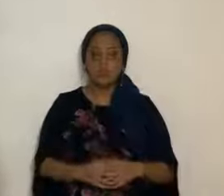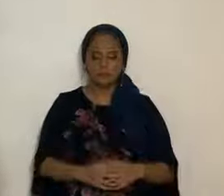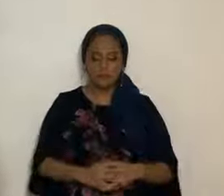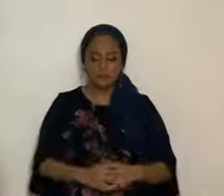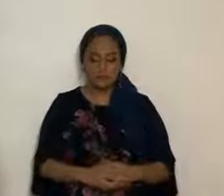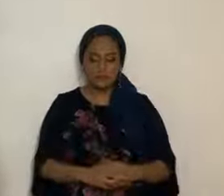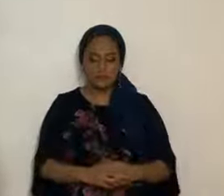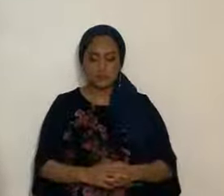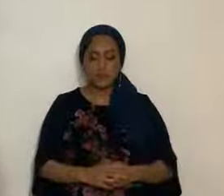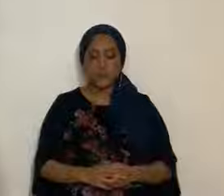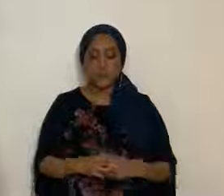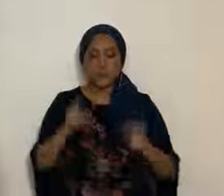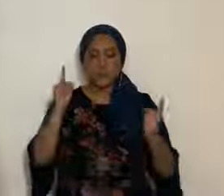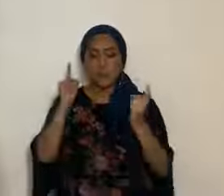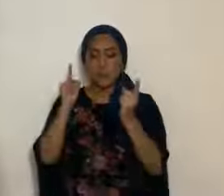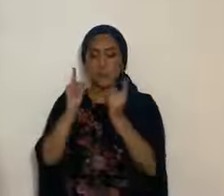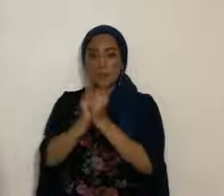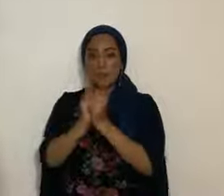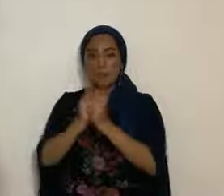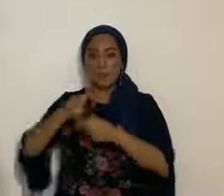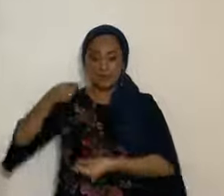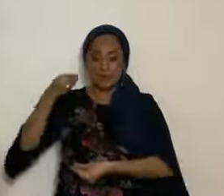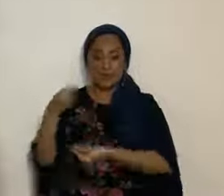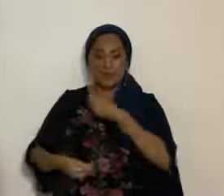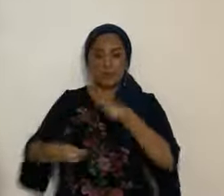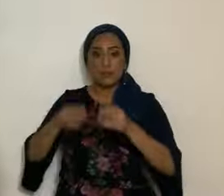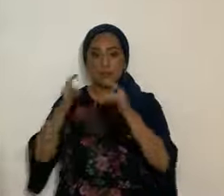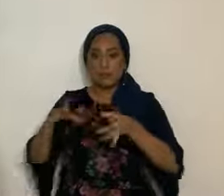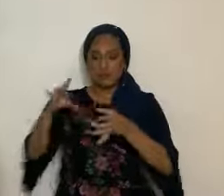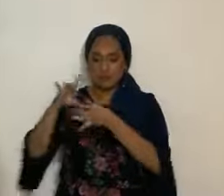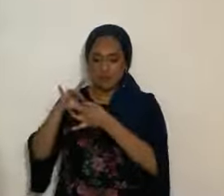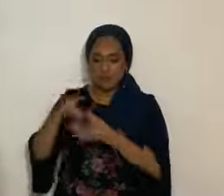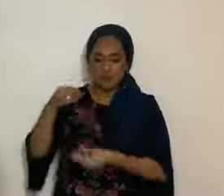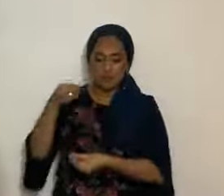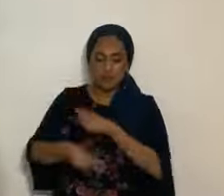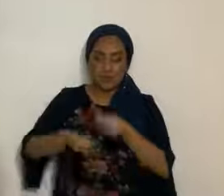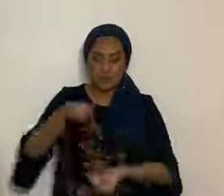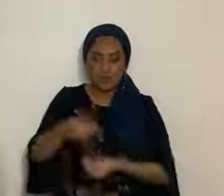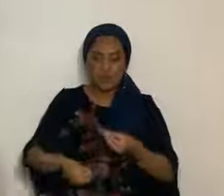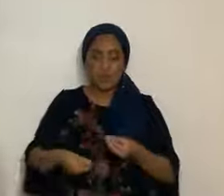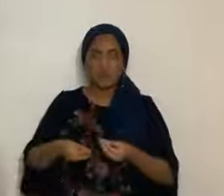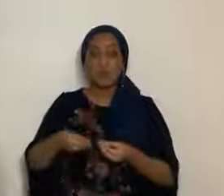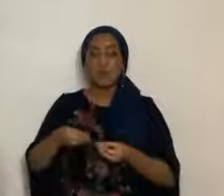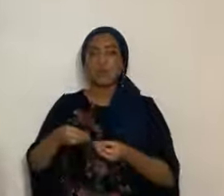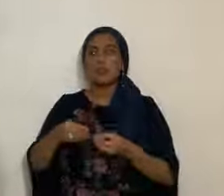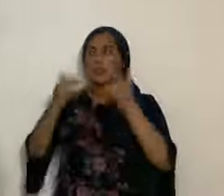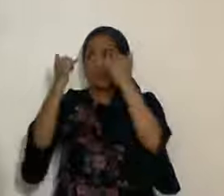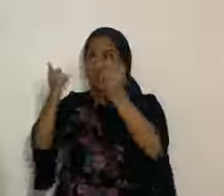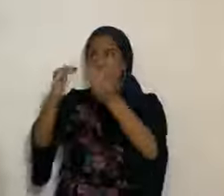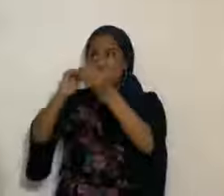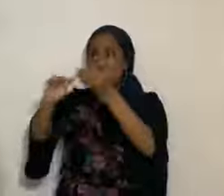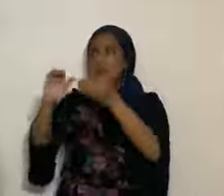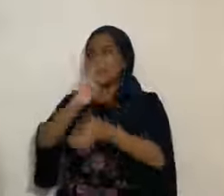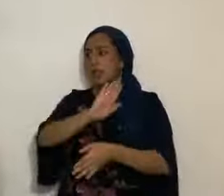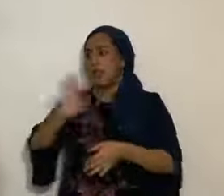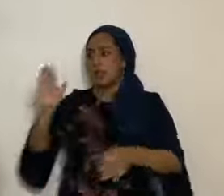padres sobre los hijos, hasta los terceros y hasta los cuartos. Perdona ahora la iniquidad de este pueblo, según la